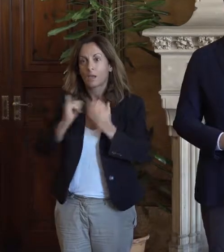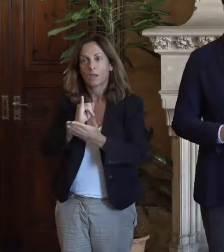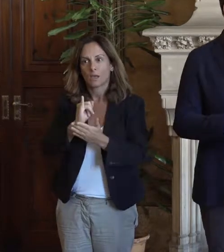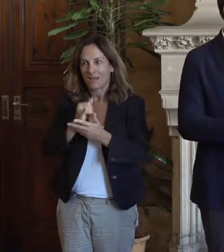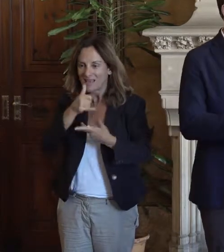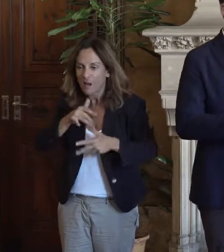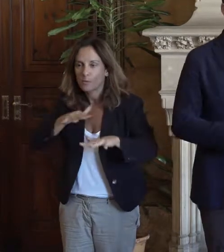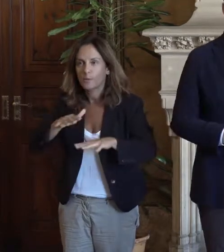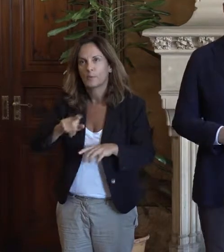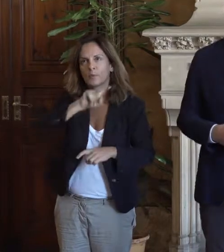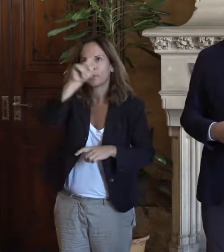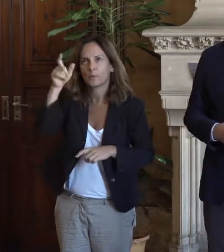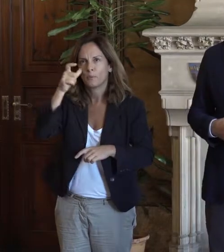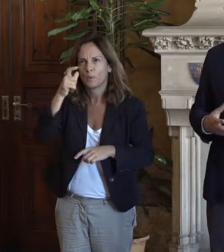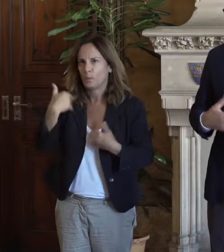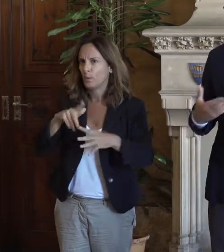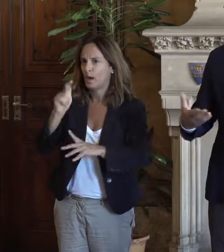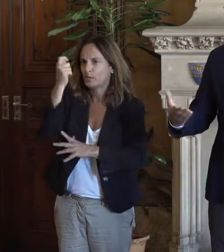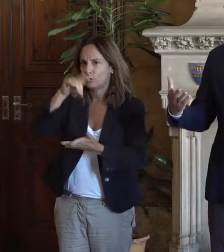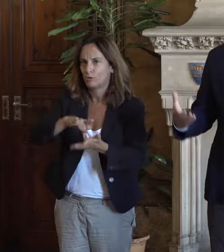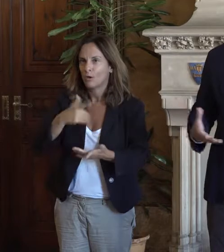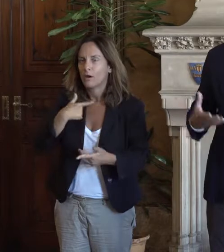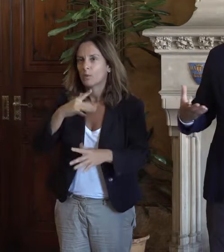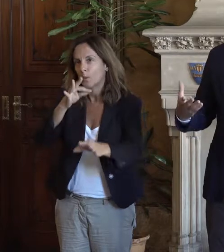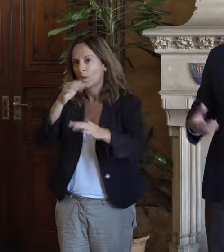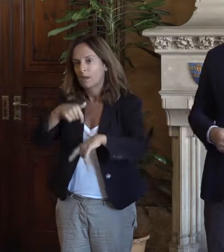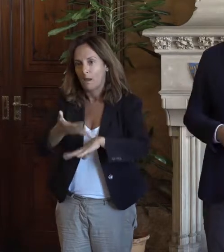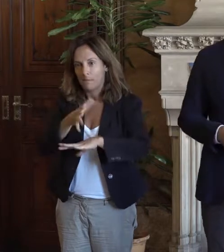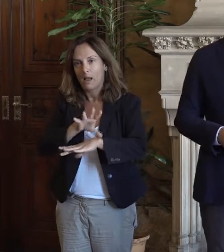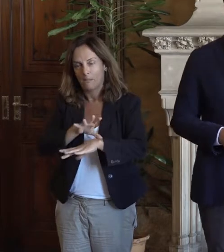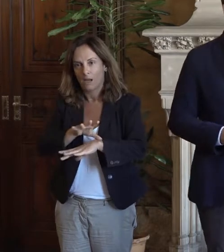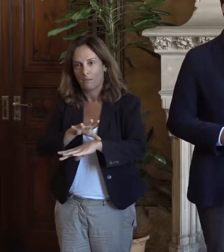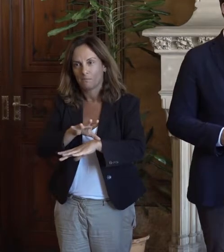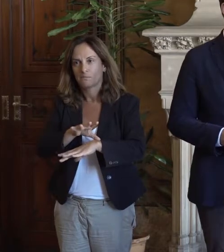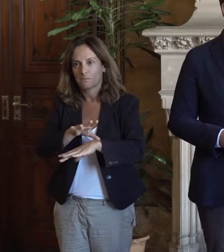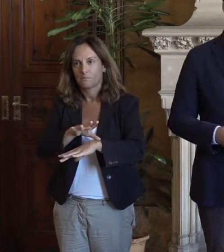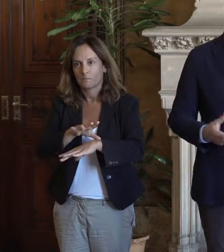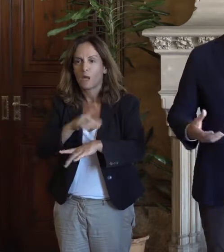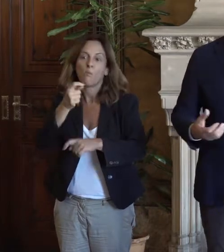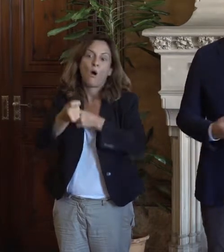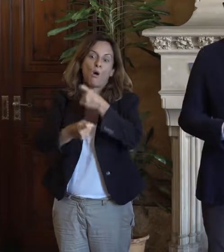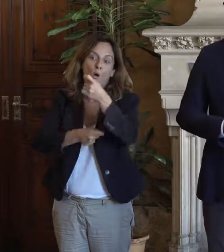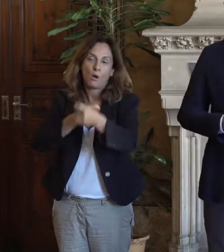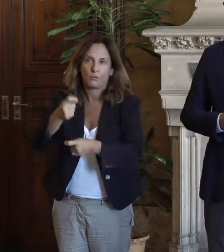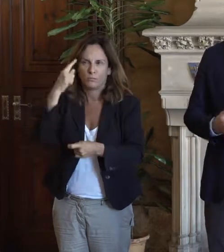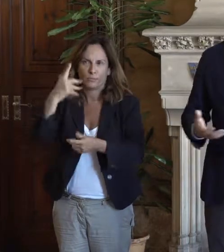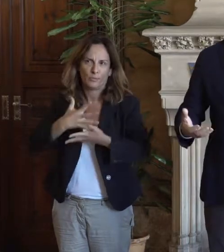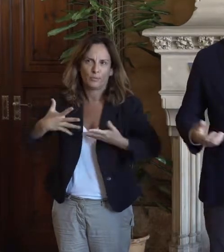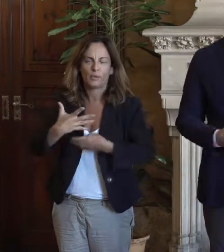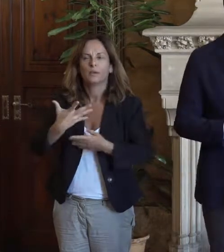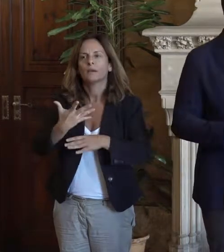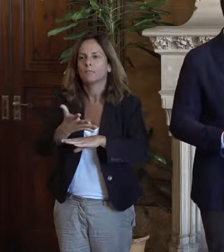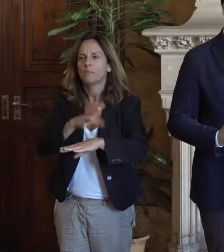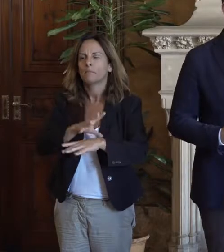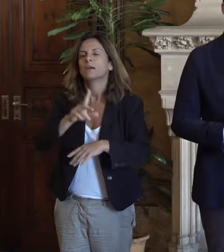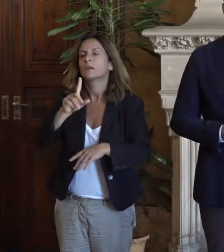altres municipis que puguin venir a Palma i entenem que de forma progressiva, perquè la dimensió de Palma és molt més gran, i bé, treballar junts en l'àmbit cultural,